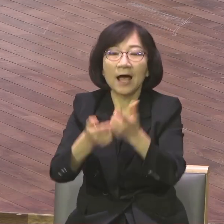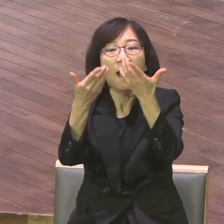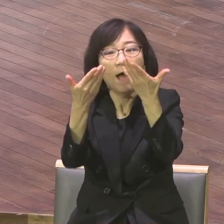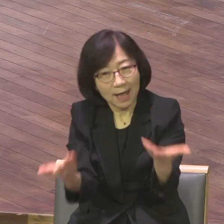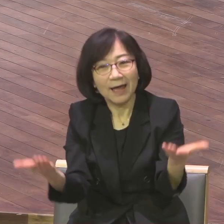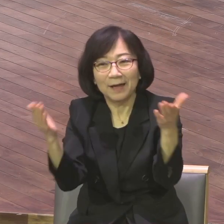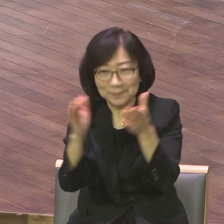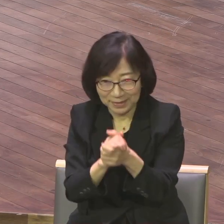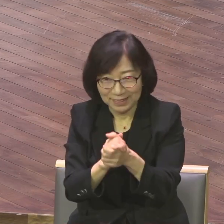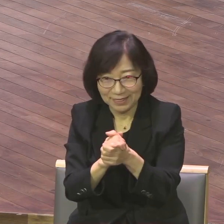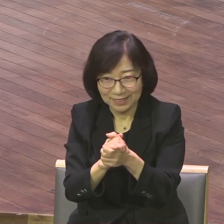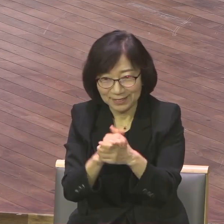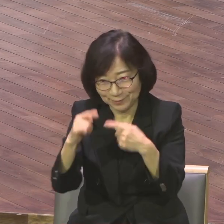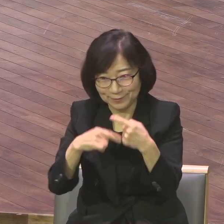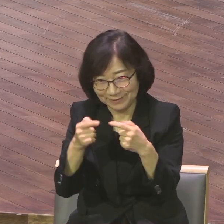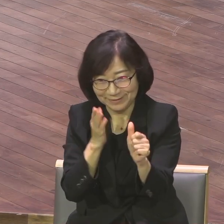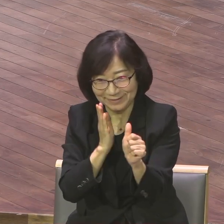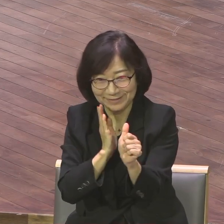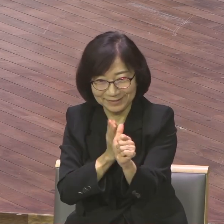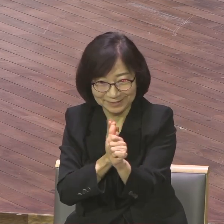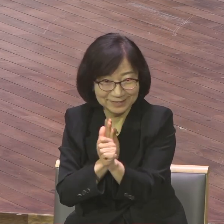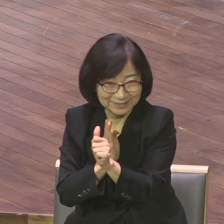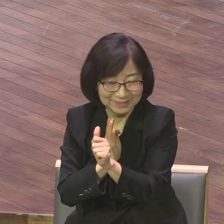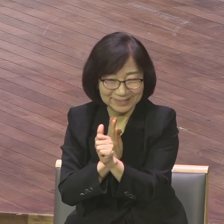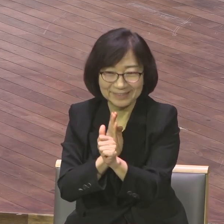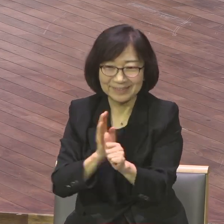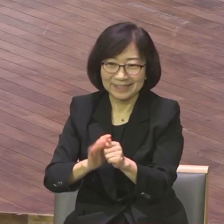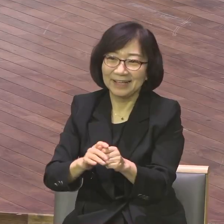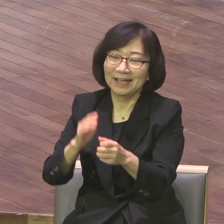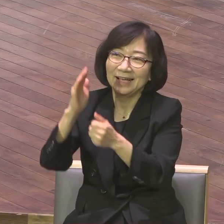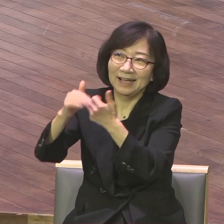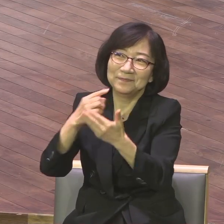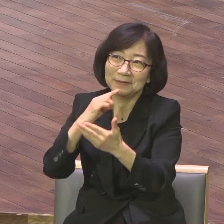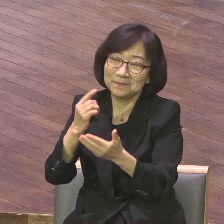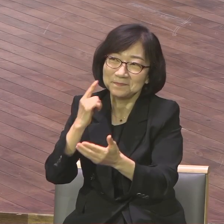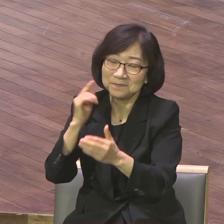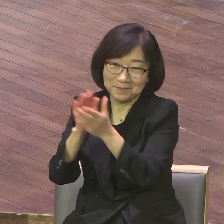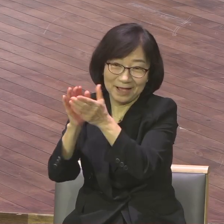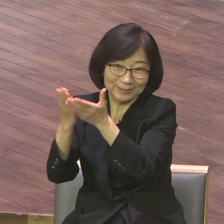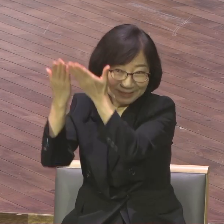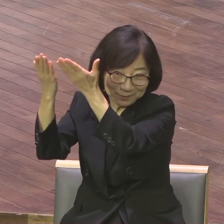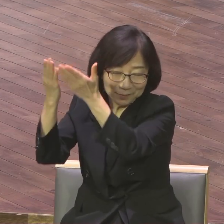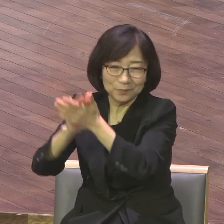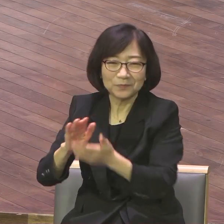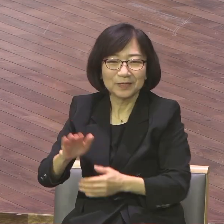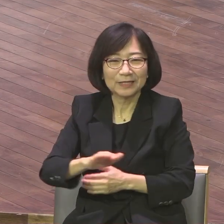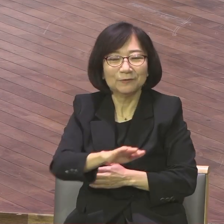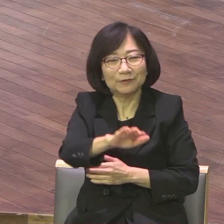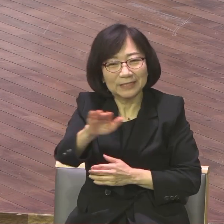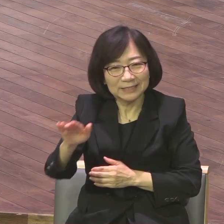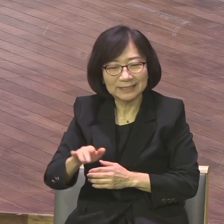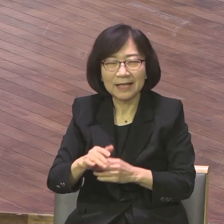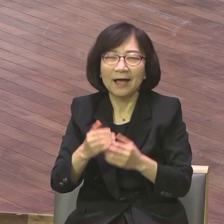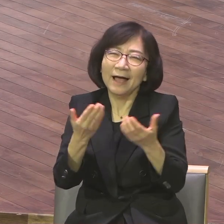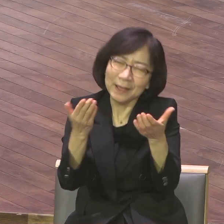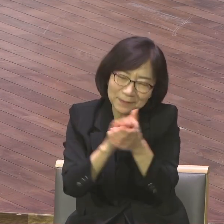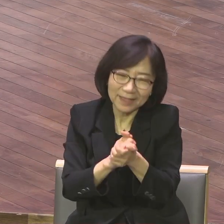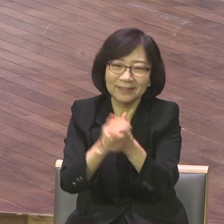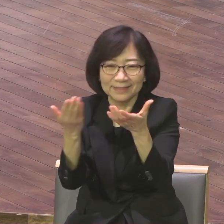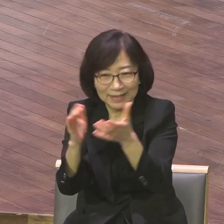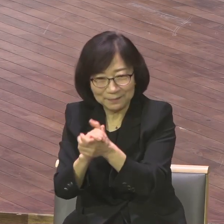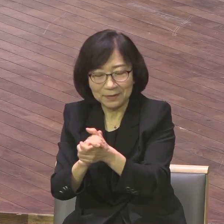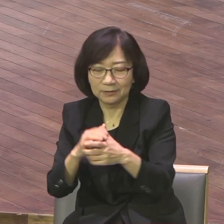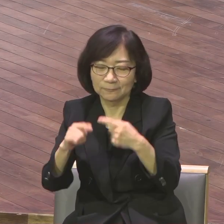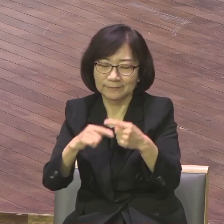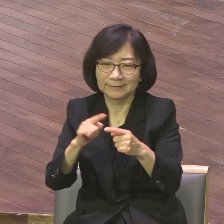언제나 하나님께만 영광이고 하나님께만 박수 드리고 우리는 모든 것을 아멘으로 화답할 수